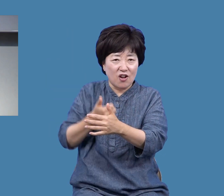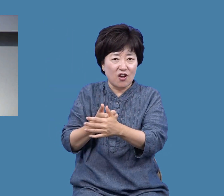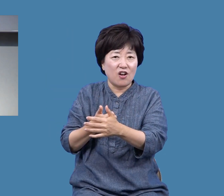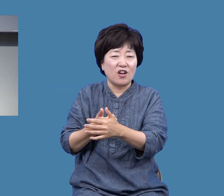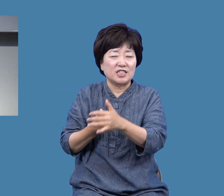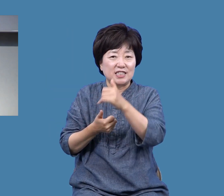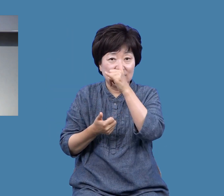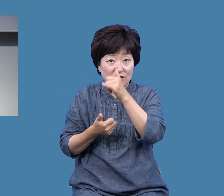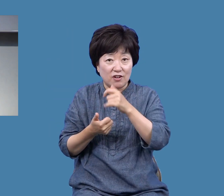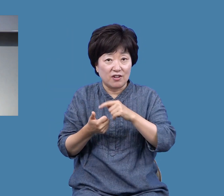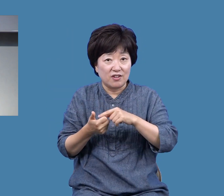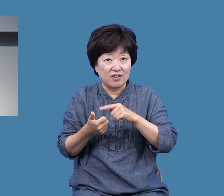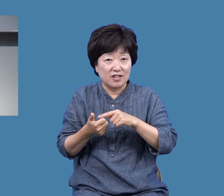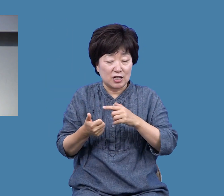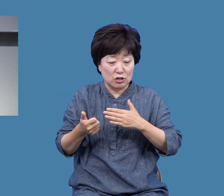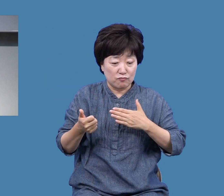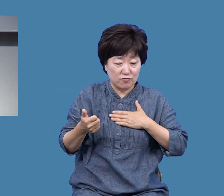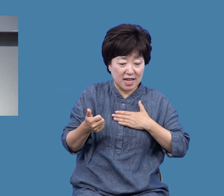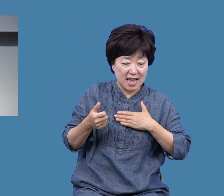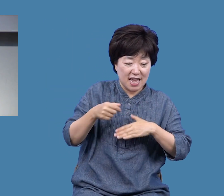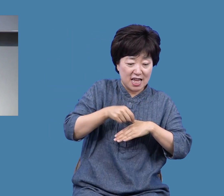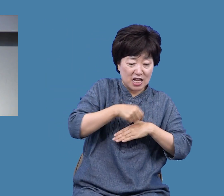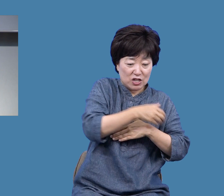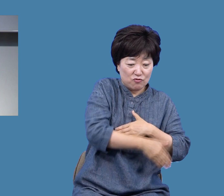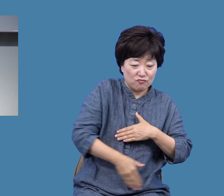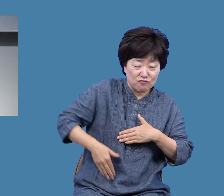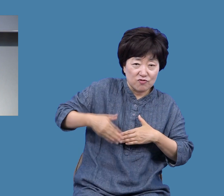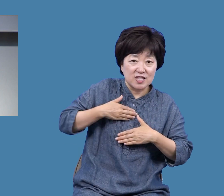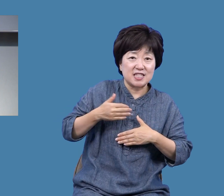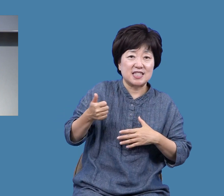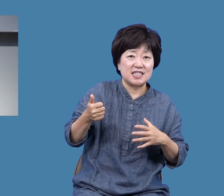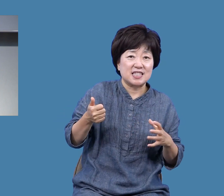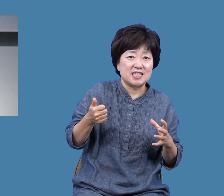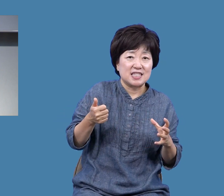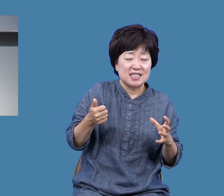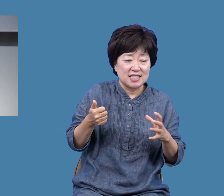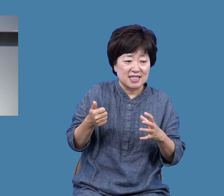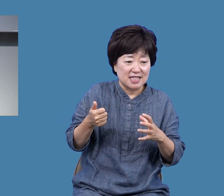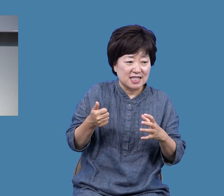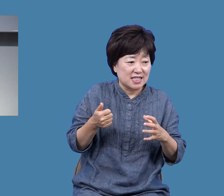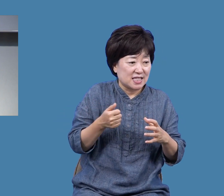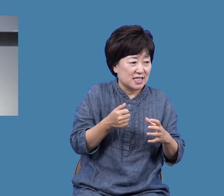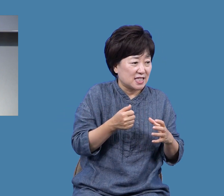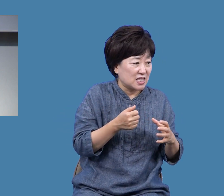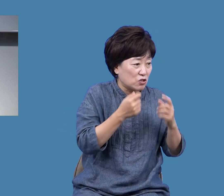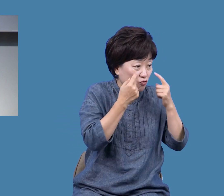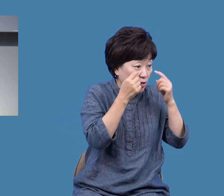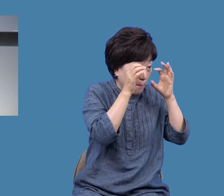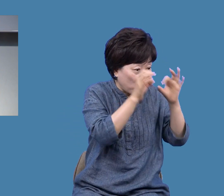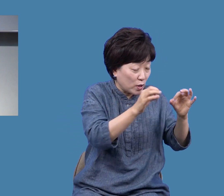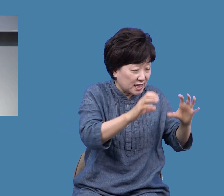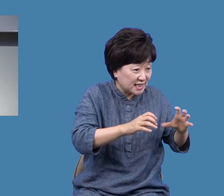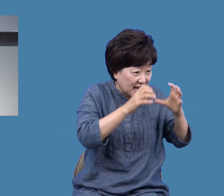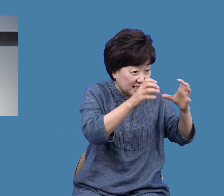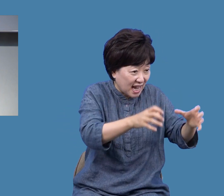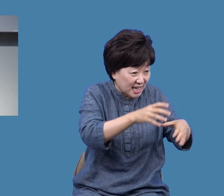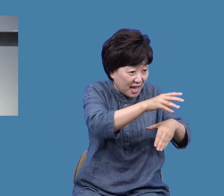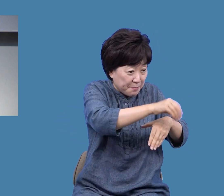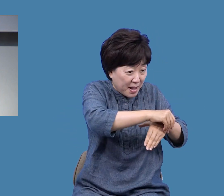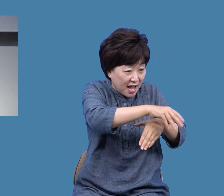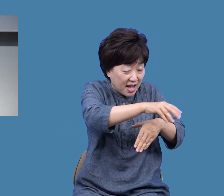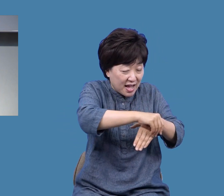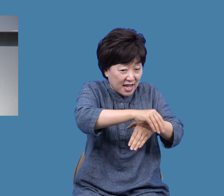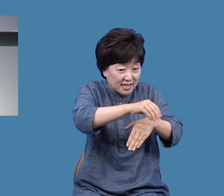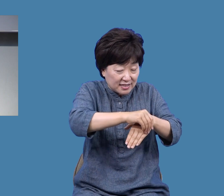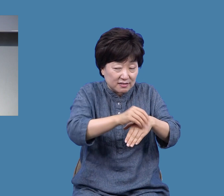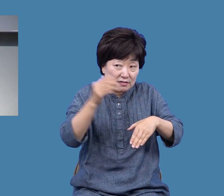그런데 우리의 육은 그렇지 않다는 거예요. 우리의 육은 보이는 세상 속에서 길들여져 있기 때문에 성령께서